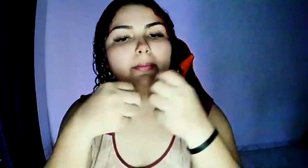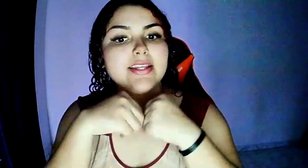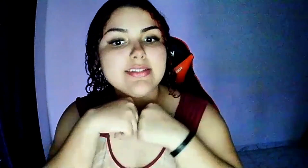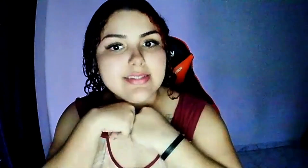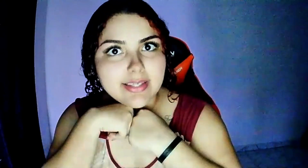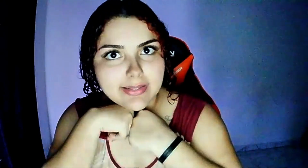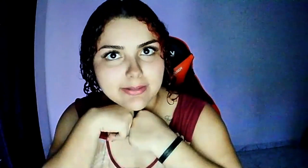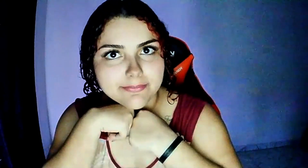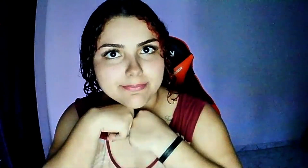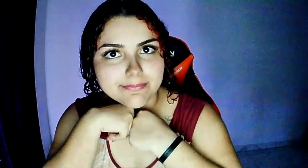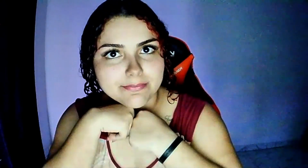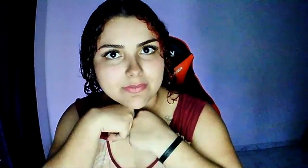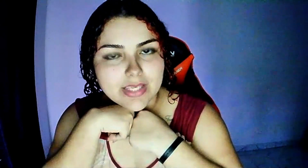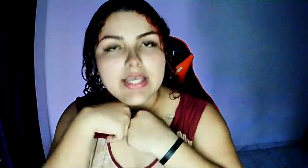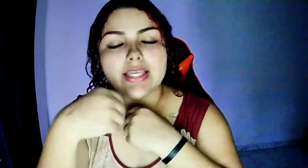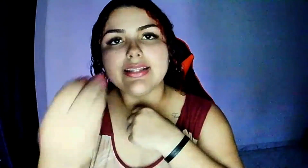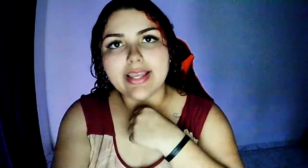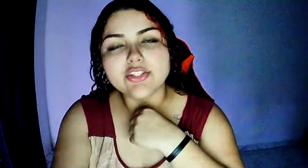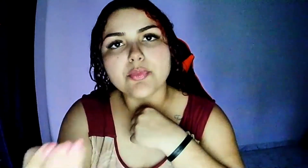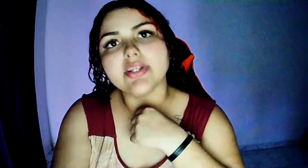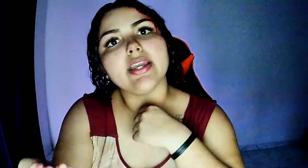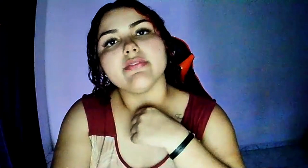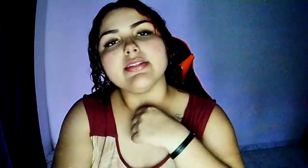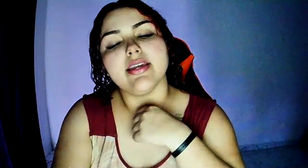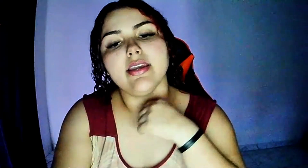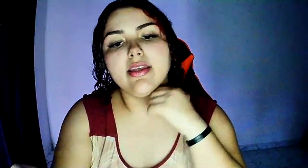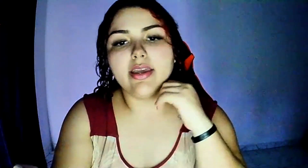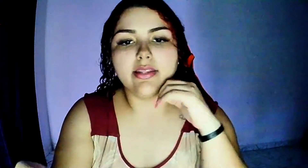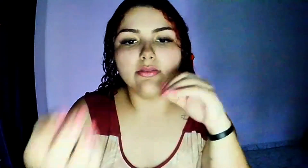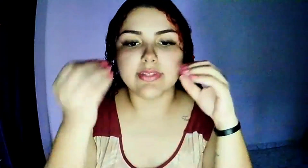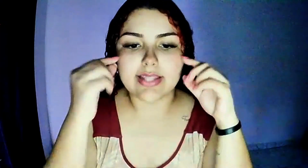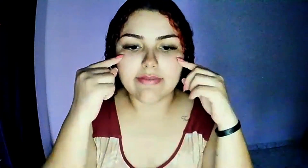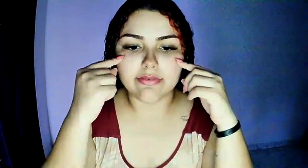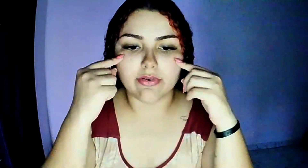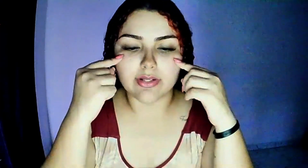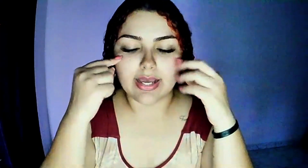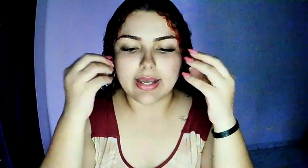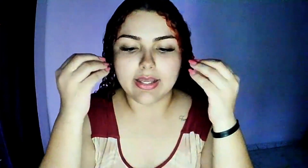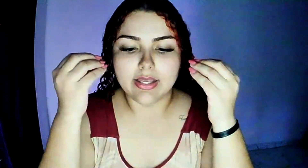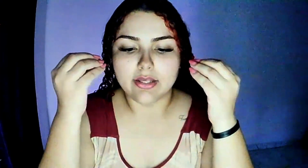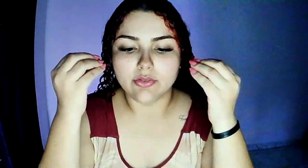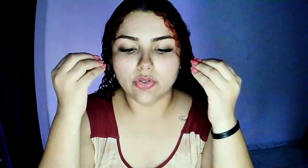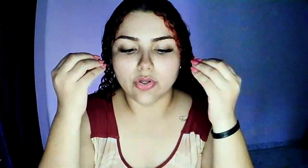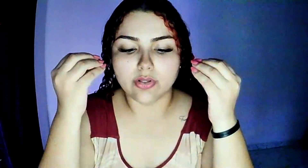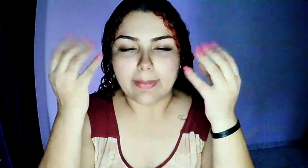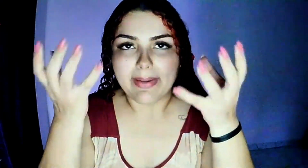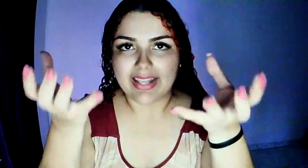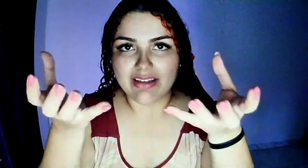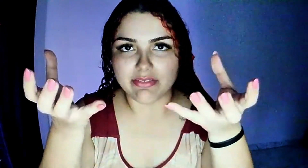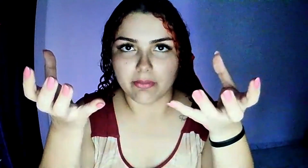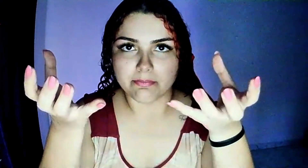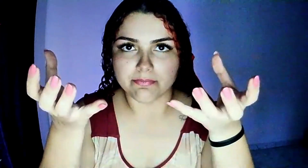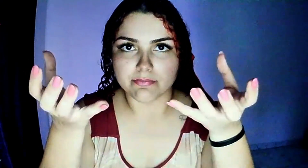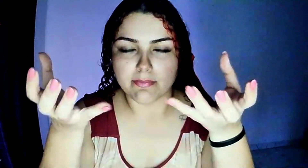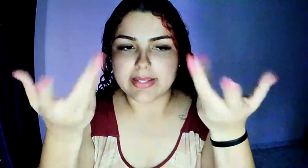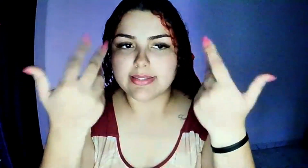medicina. Entende por que você não deve focar na palavra, mas sim